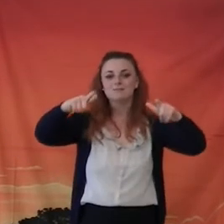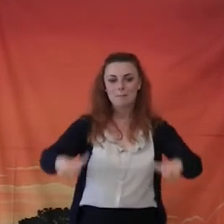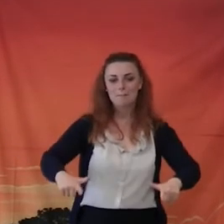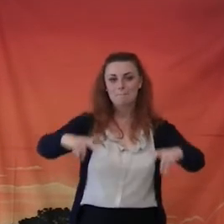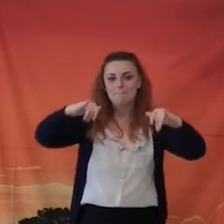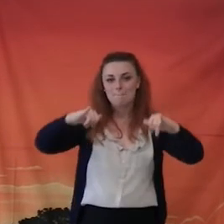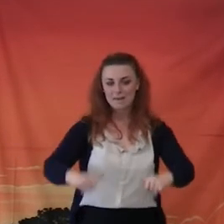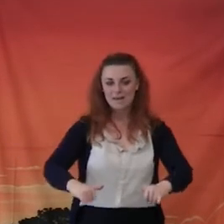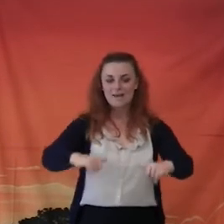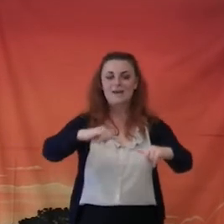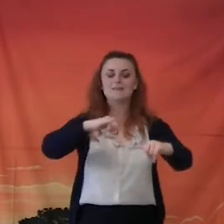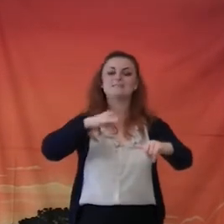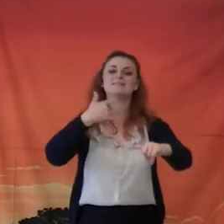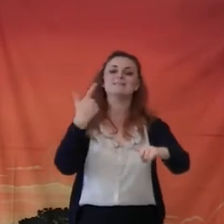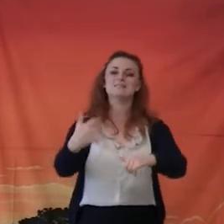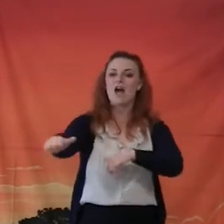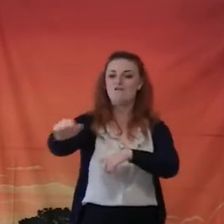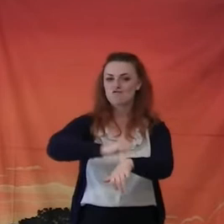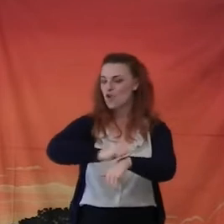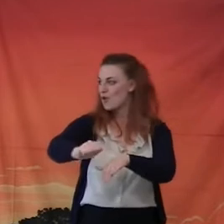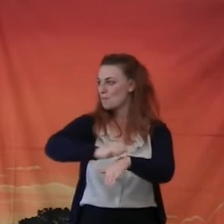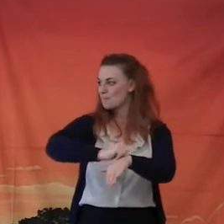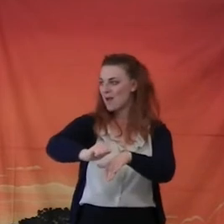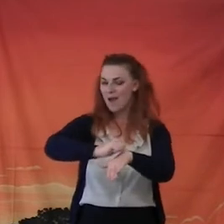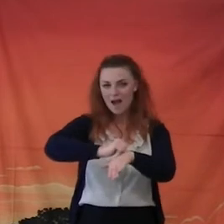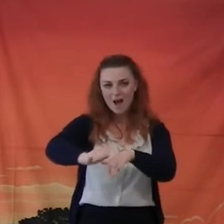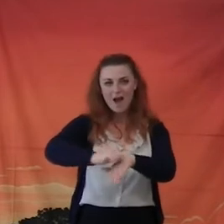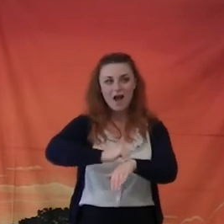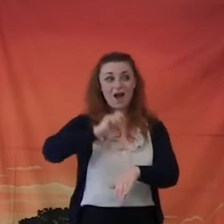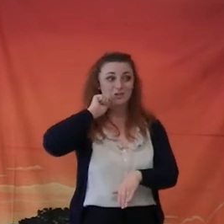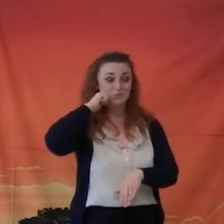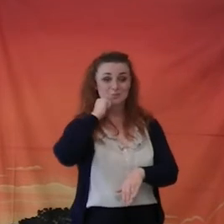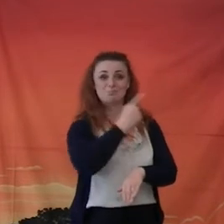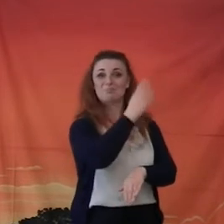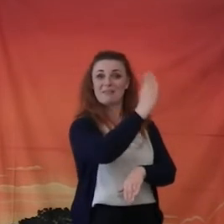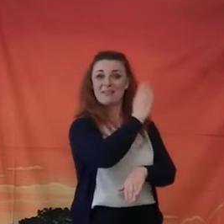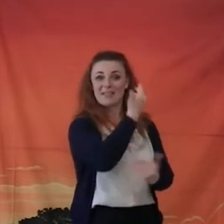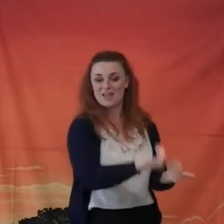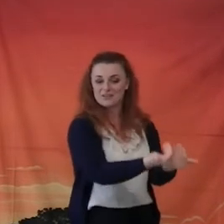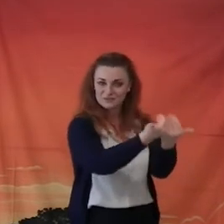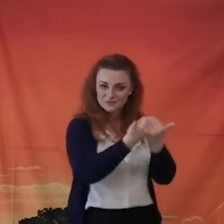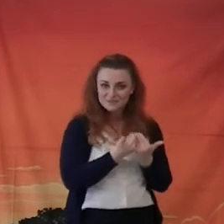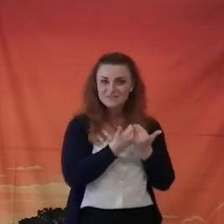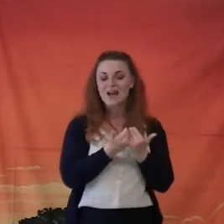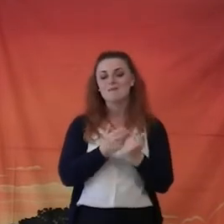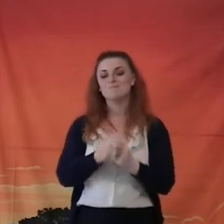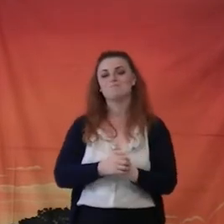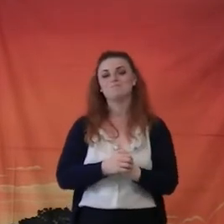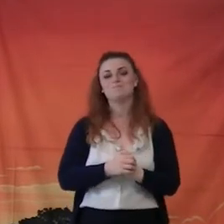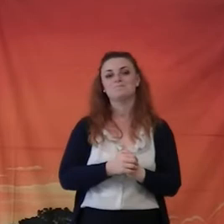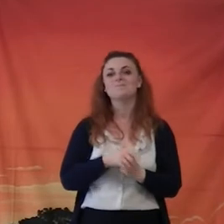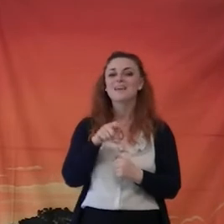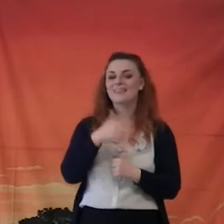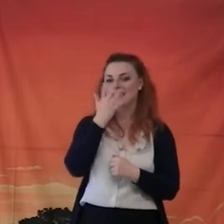formaggio, sono state delle esperienze particolari, lì ci conoscono tutti